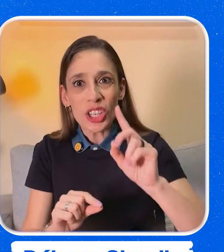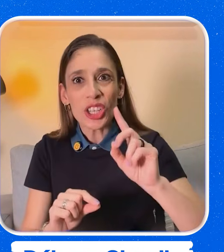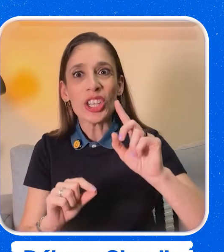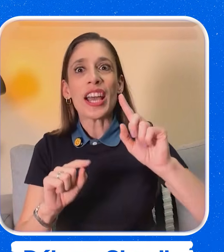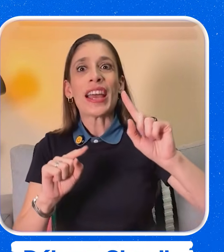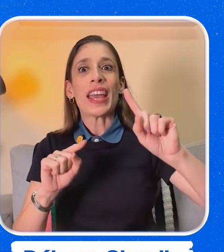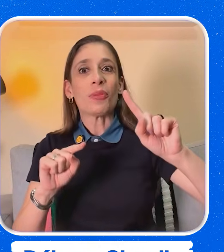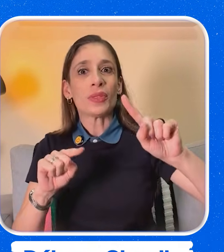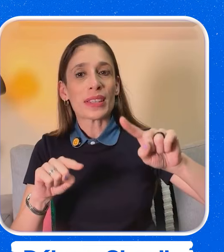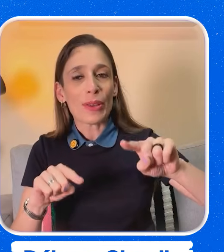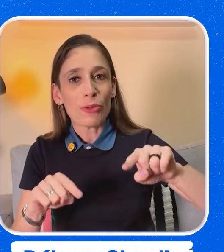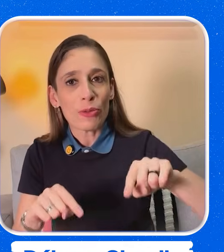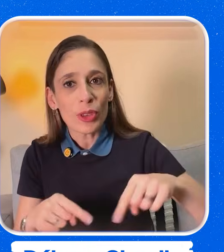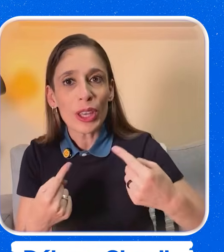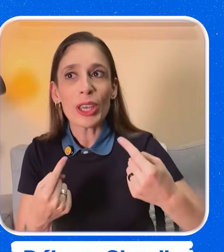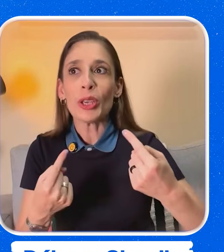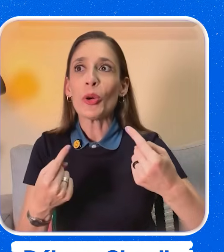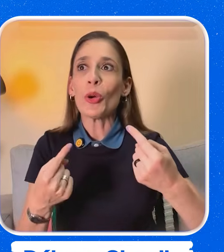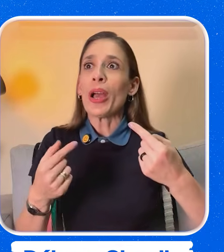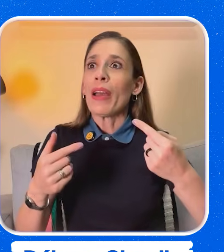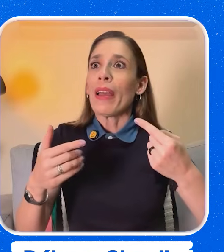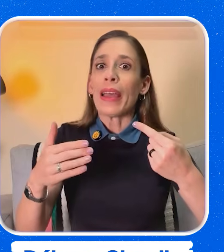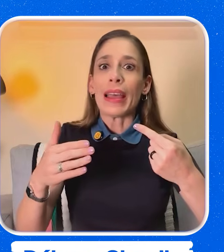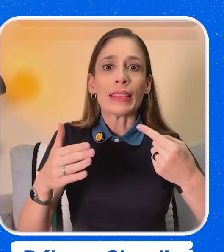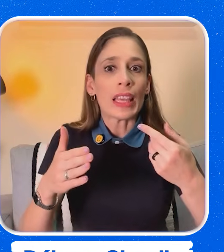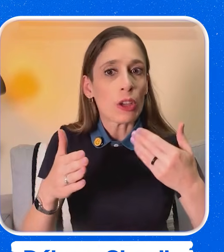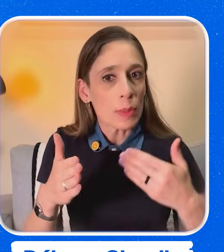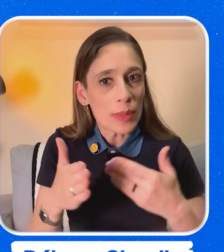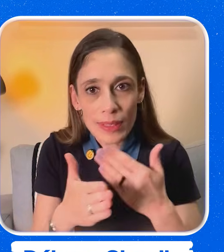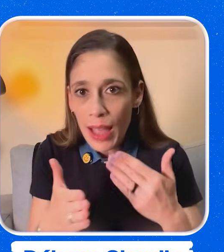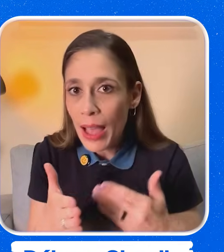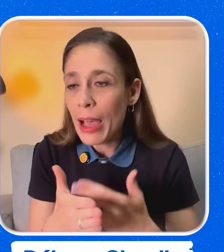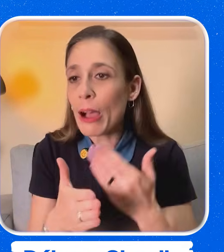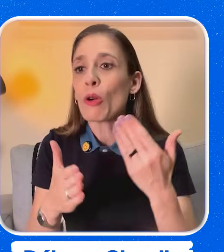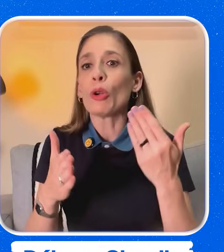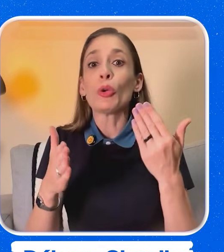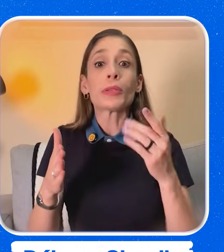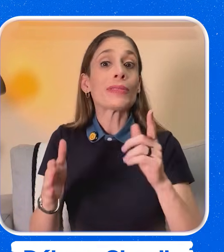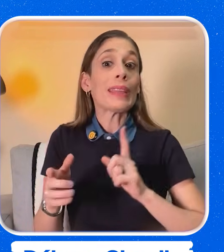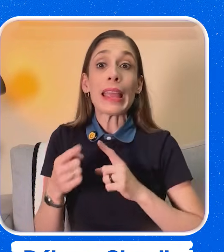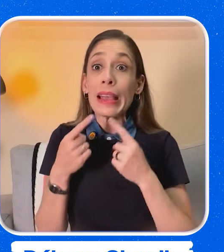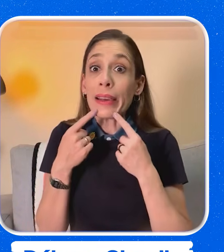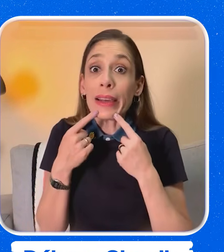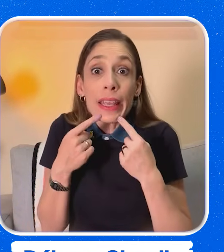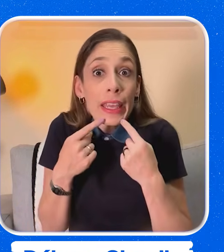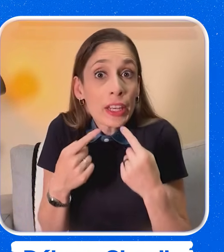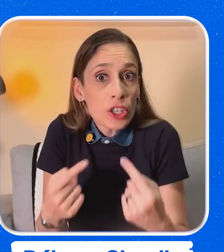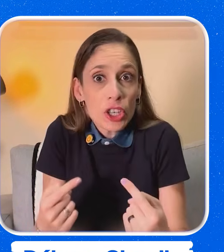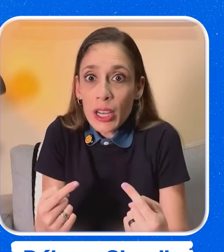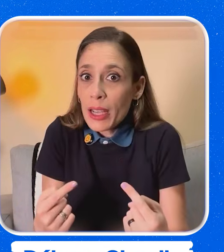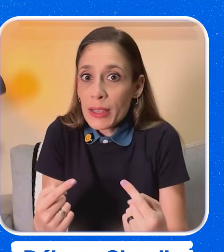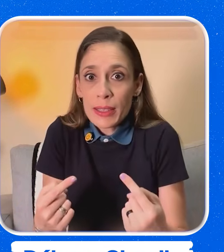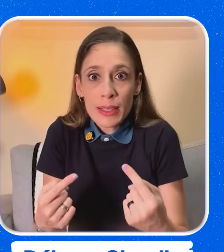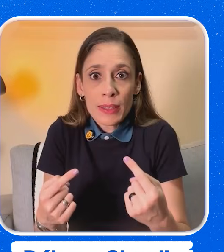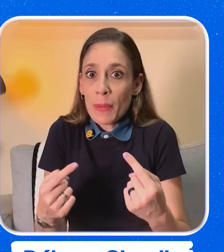cada dia é um desafio, tem obstáculos, tem críticas, né?